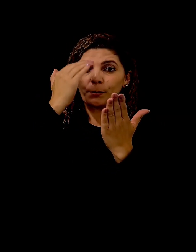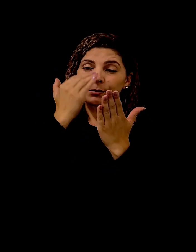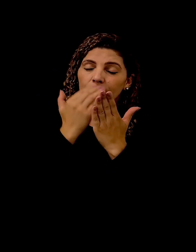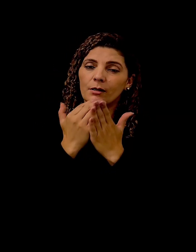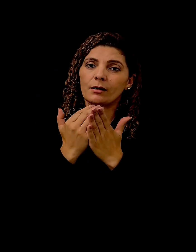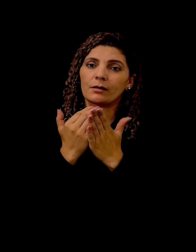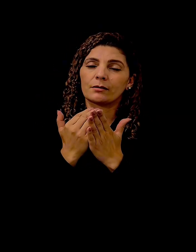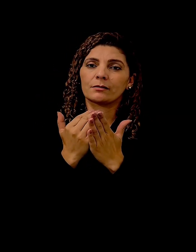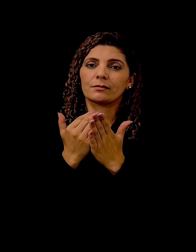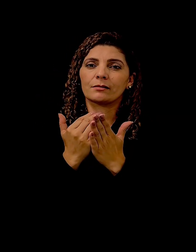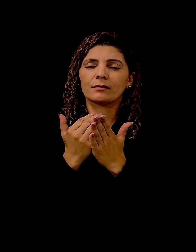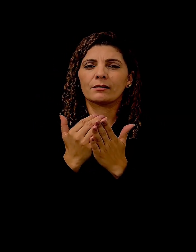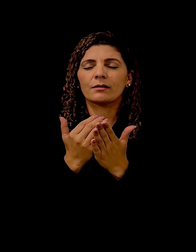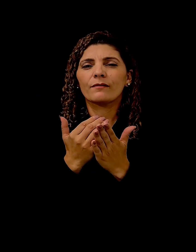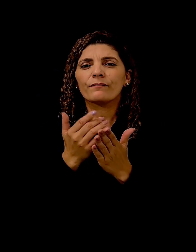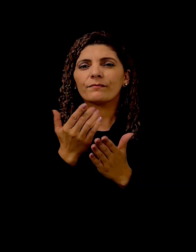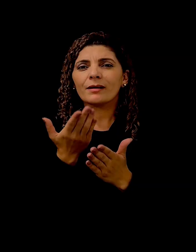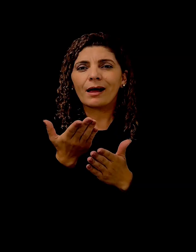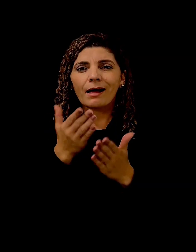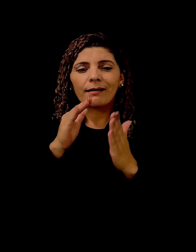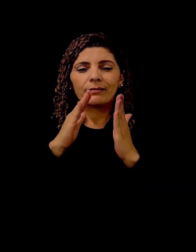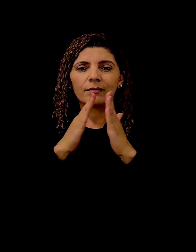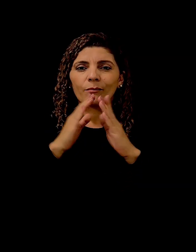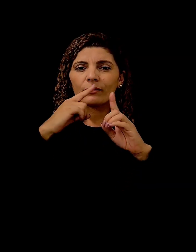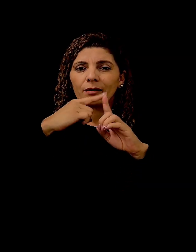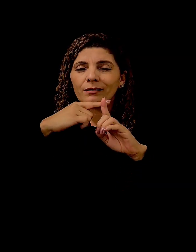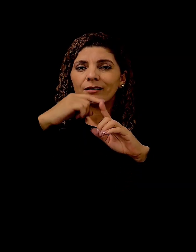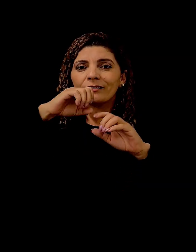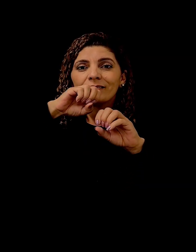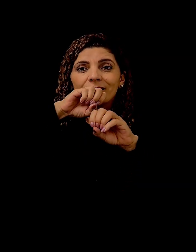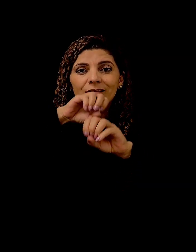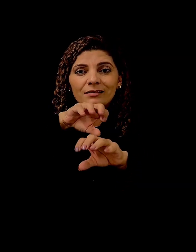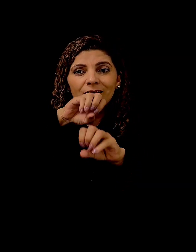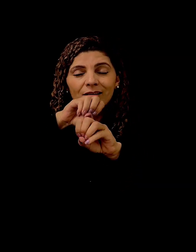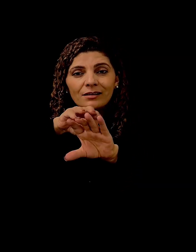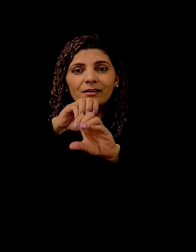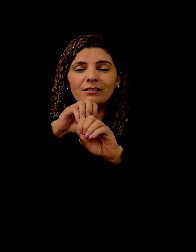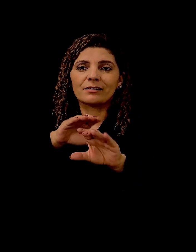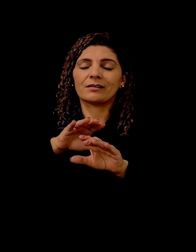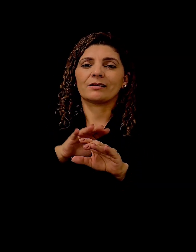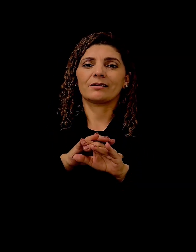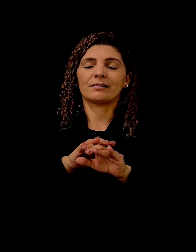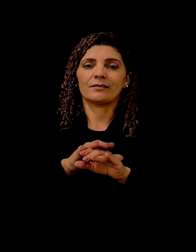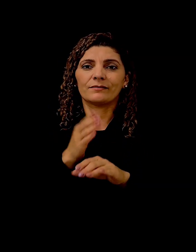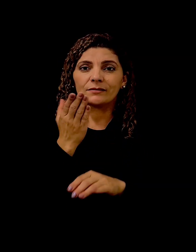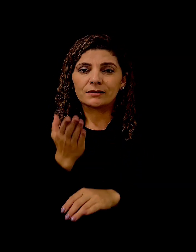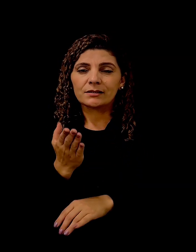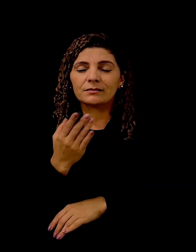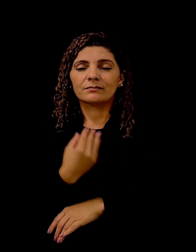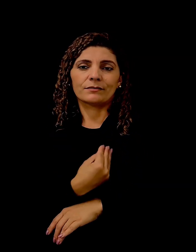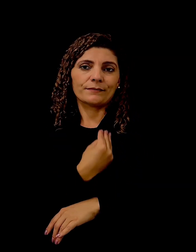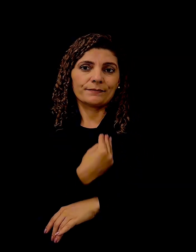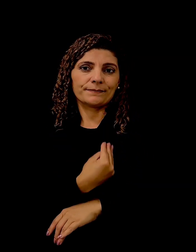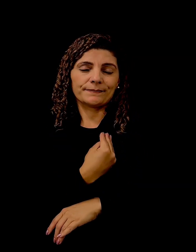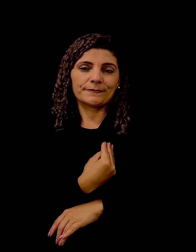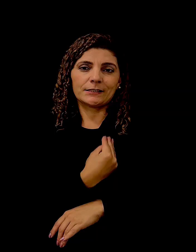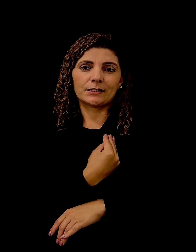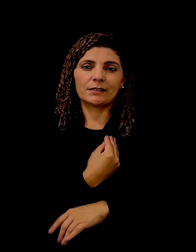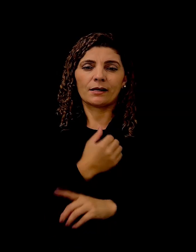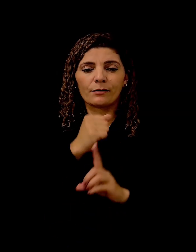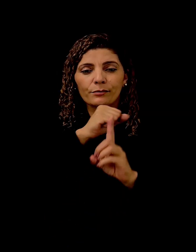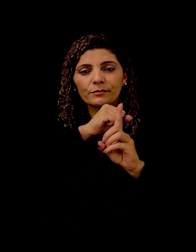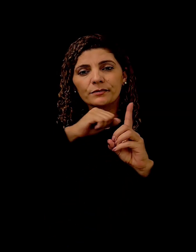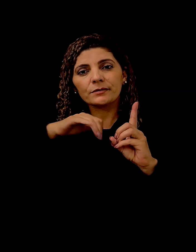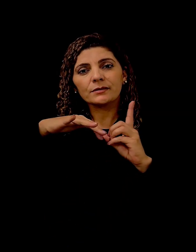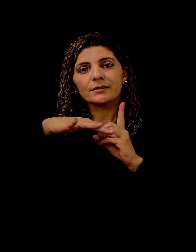você é educado a viver em